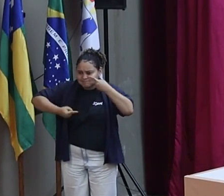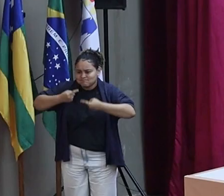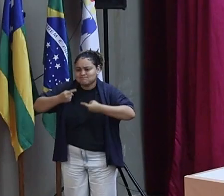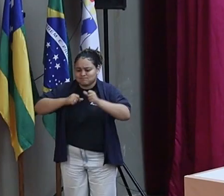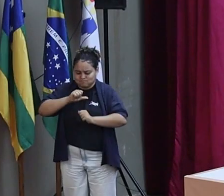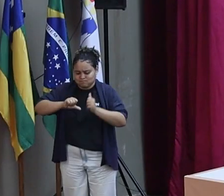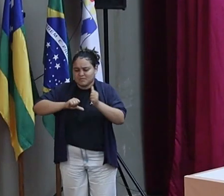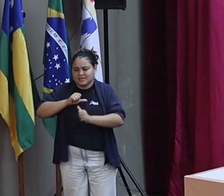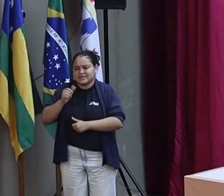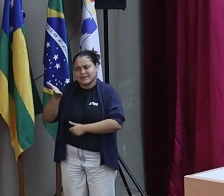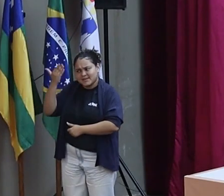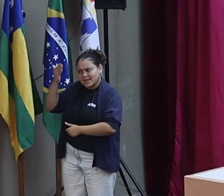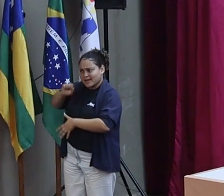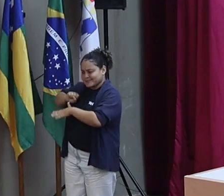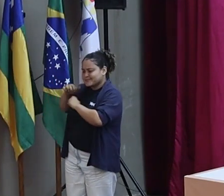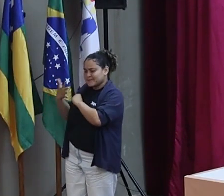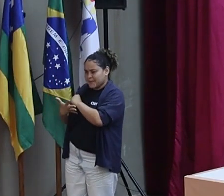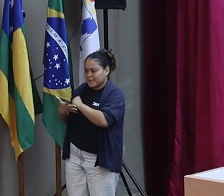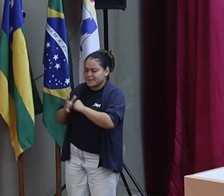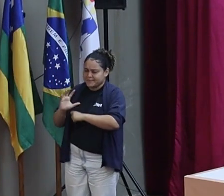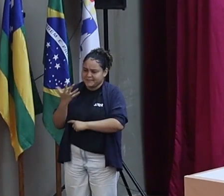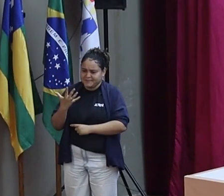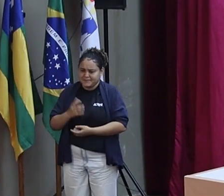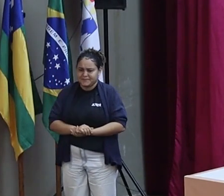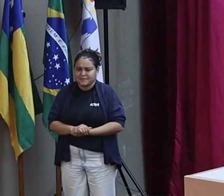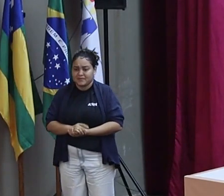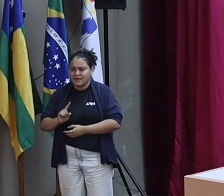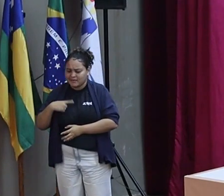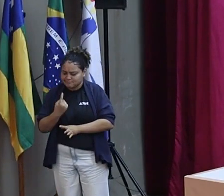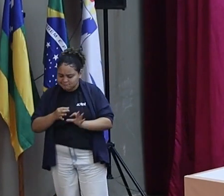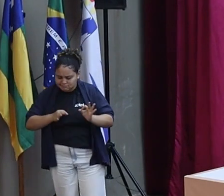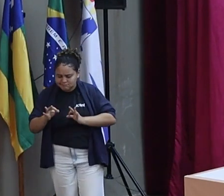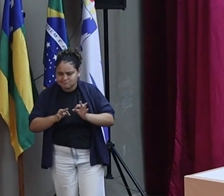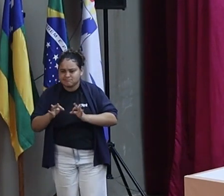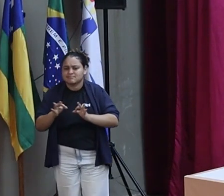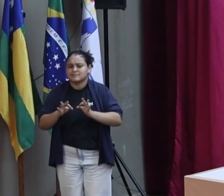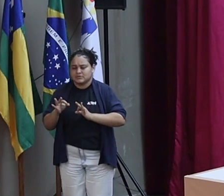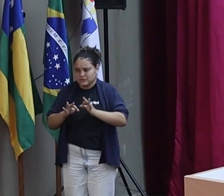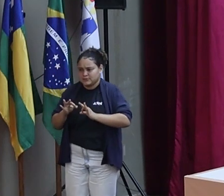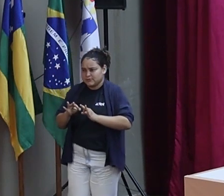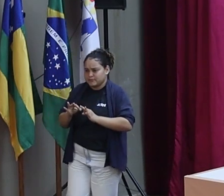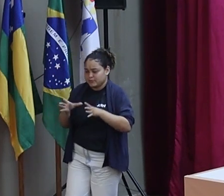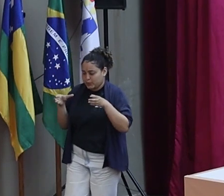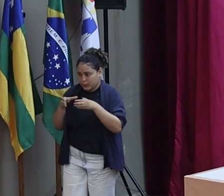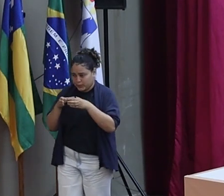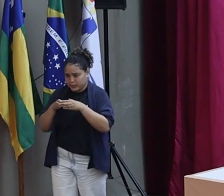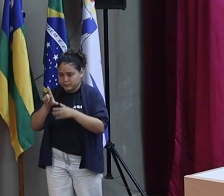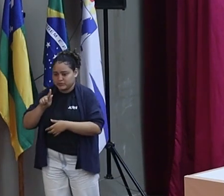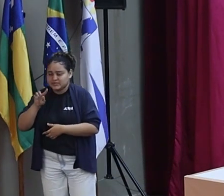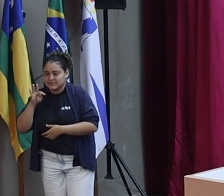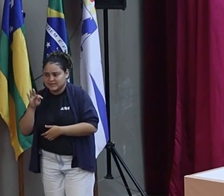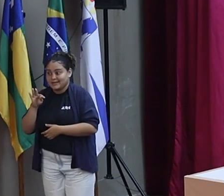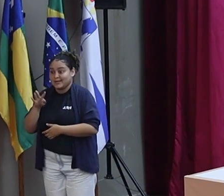ali gerada também naqueles movimentos. Nós nos organizamos em um GT quando soubemos, por exemplo,